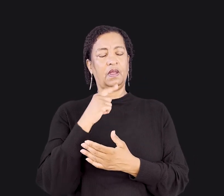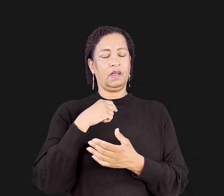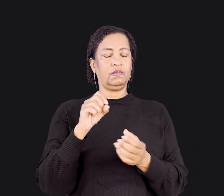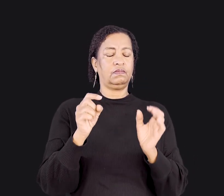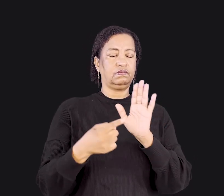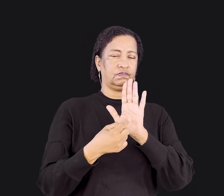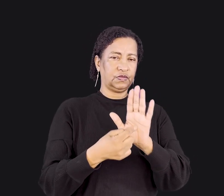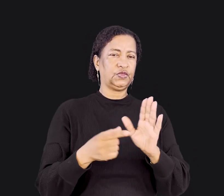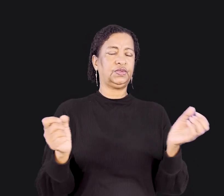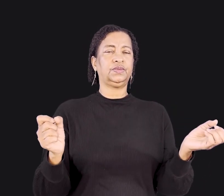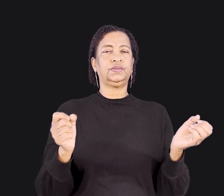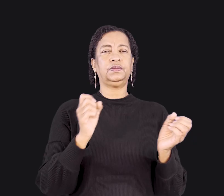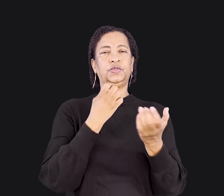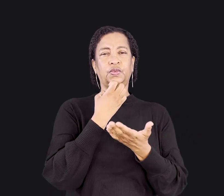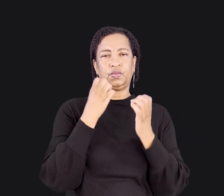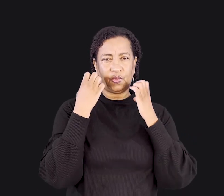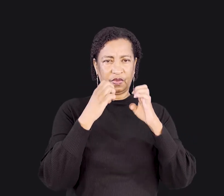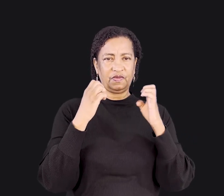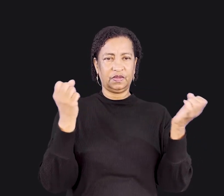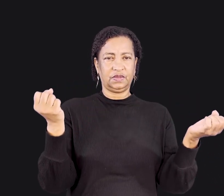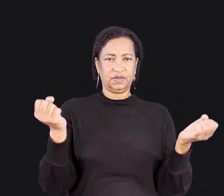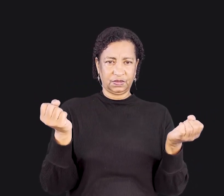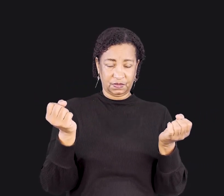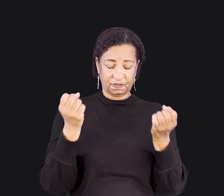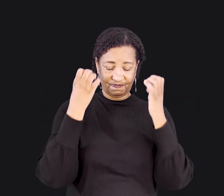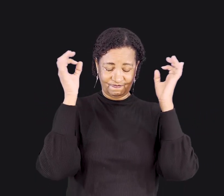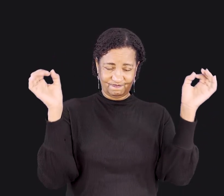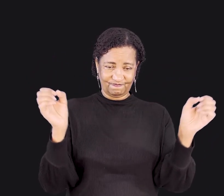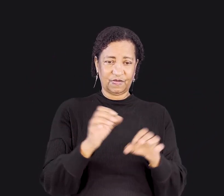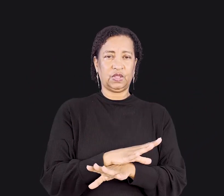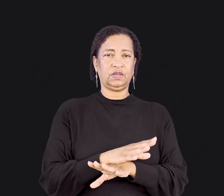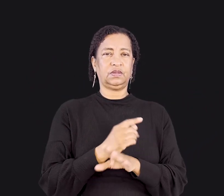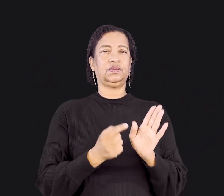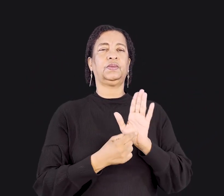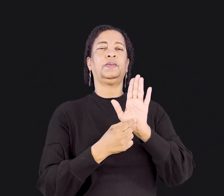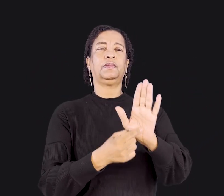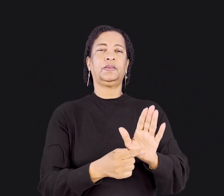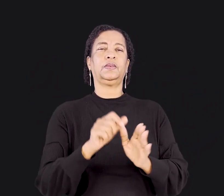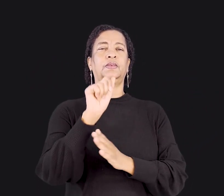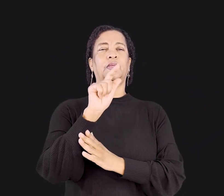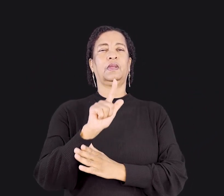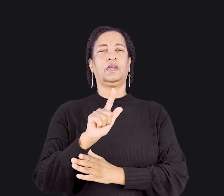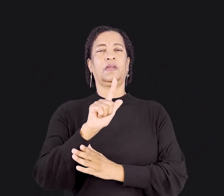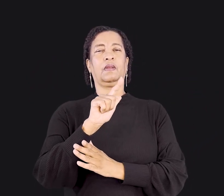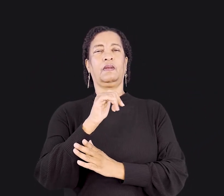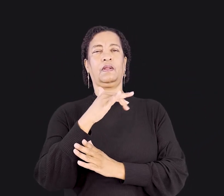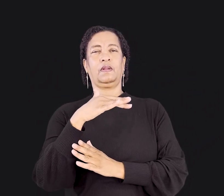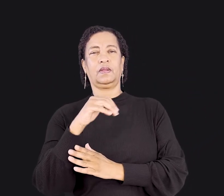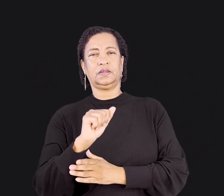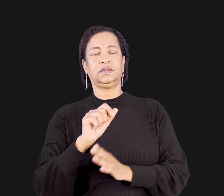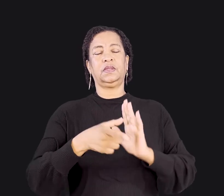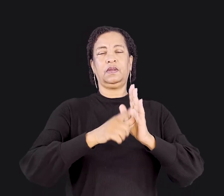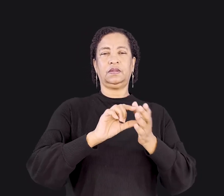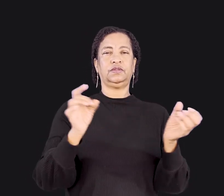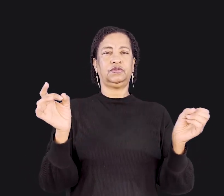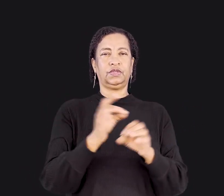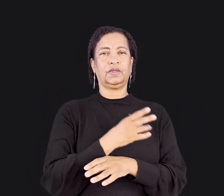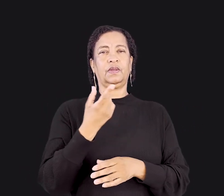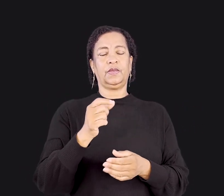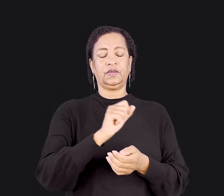absoluto, pregado por Paulo quando ele esteve na Galácia. É uma pena, mas o meu tempo acabou. Antes de encerrar, quero passar uma tarefa